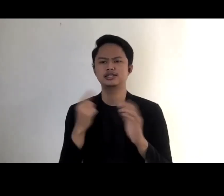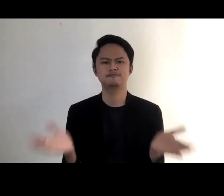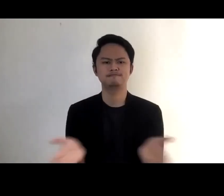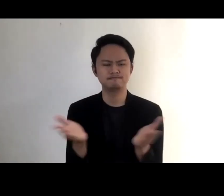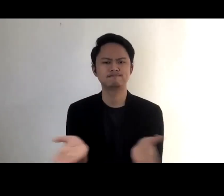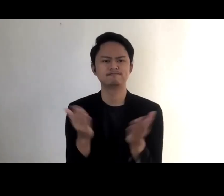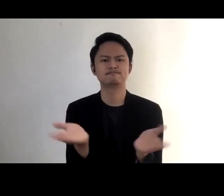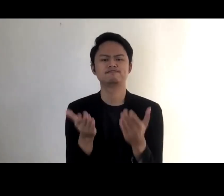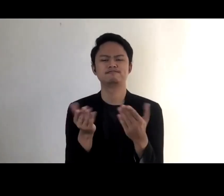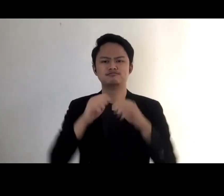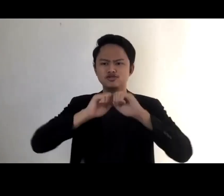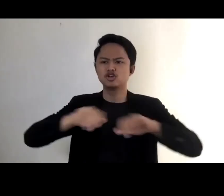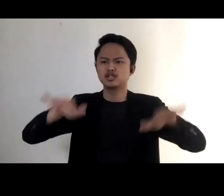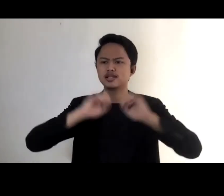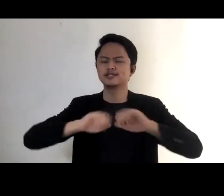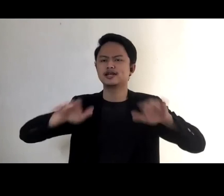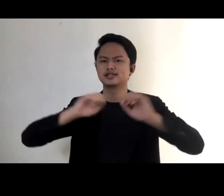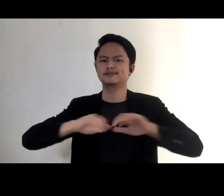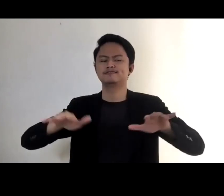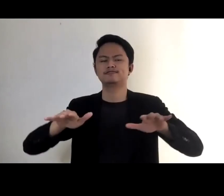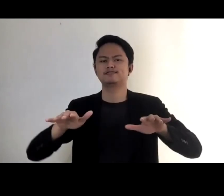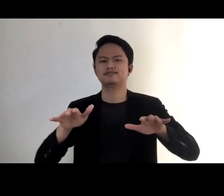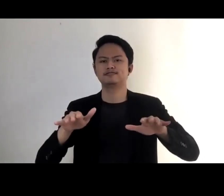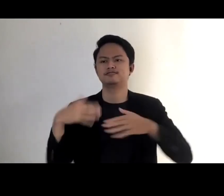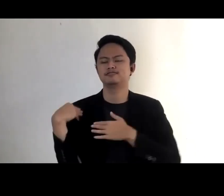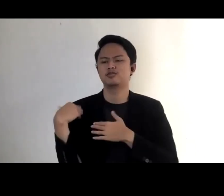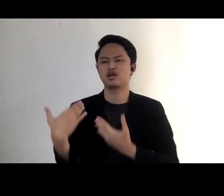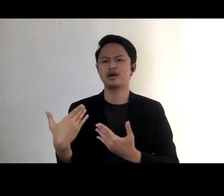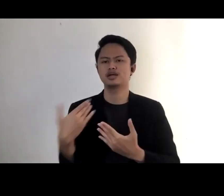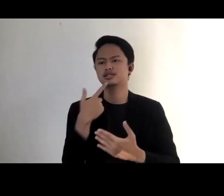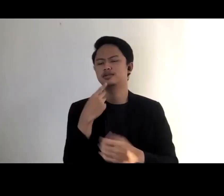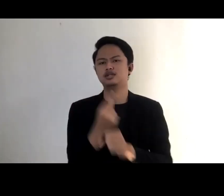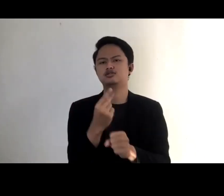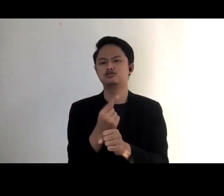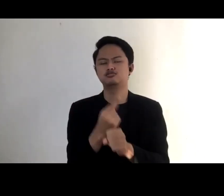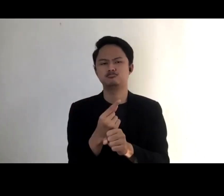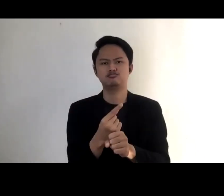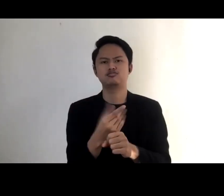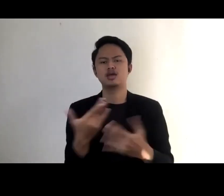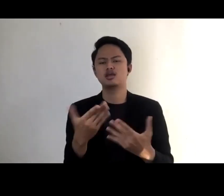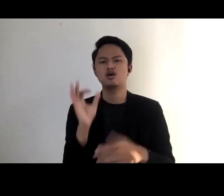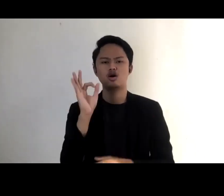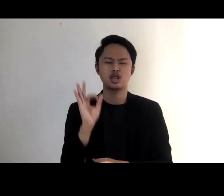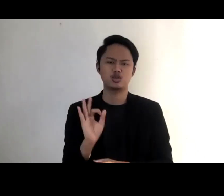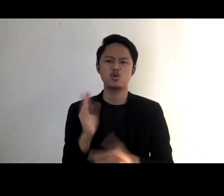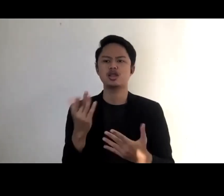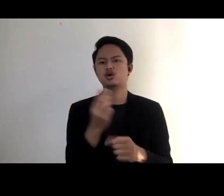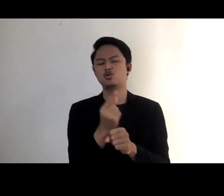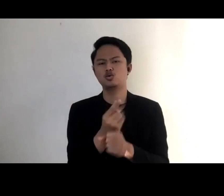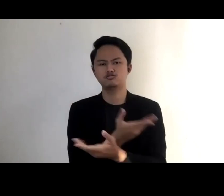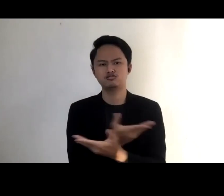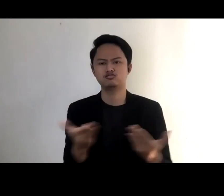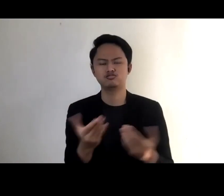kembali dan kita sosialisasikan kembali peran satuan pendidikan, peran orang tua, peran guru, untuk